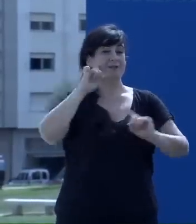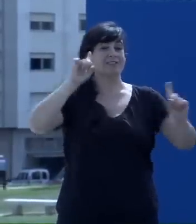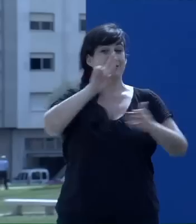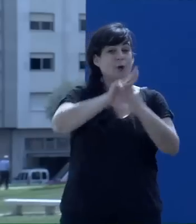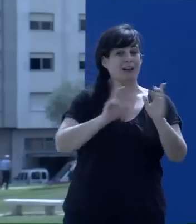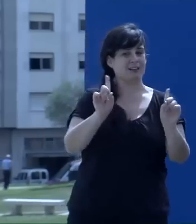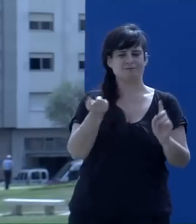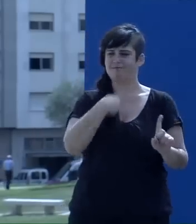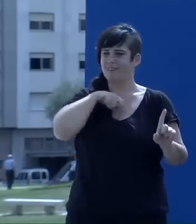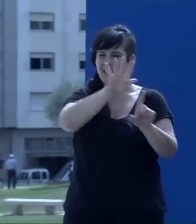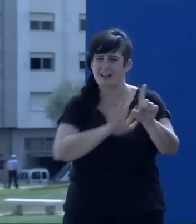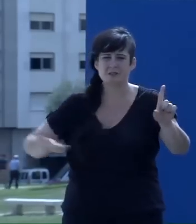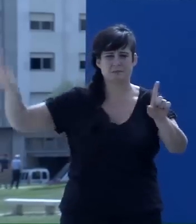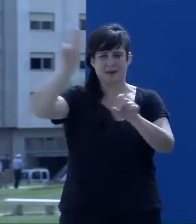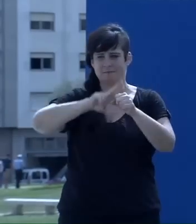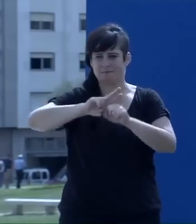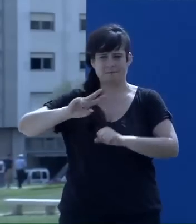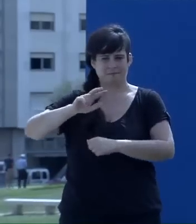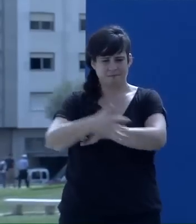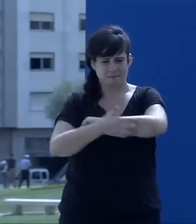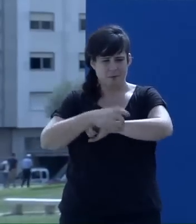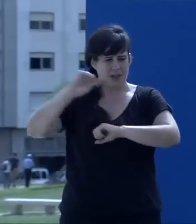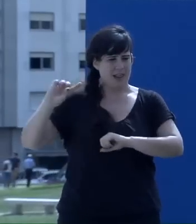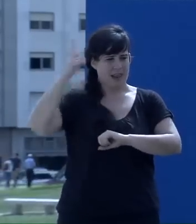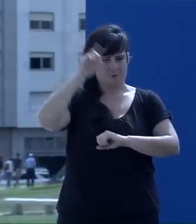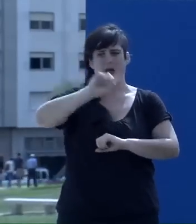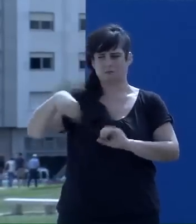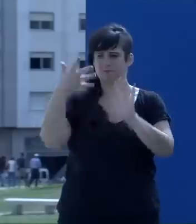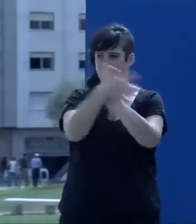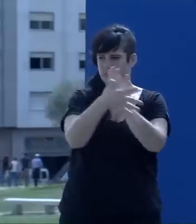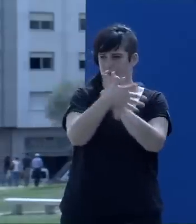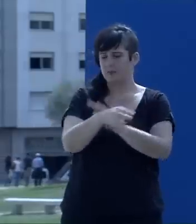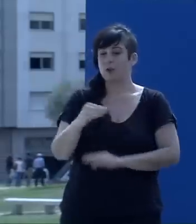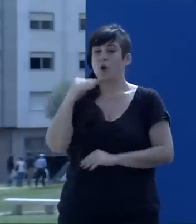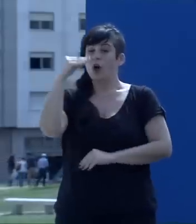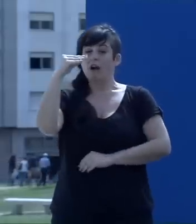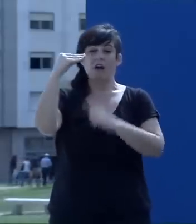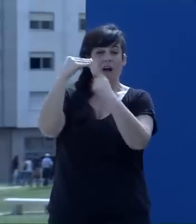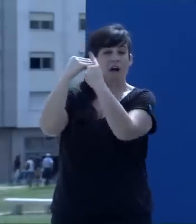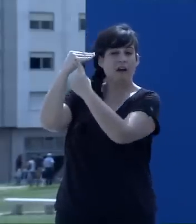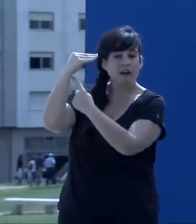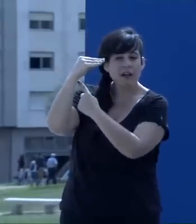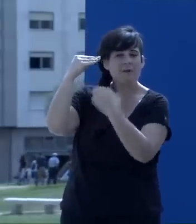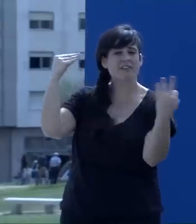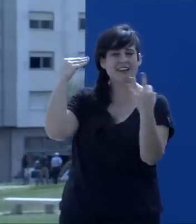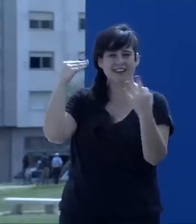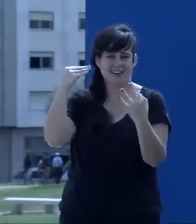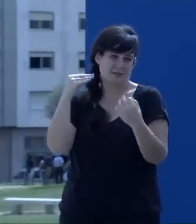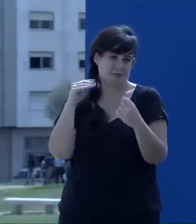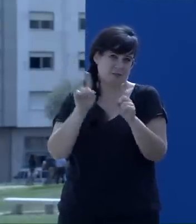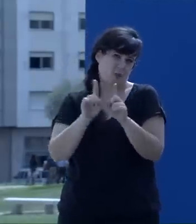máis pobre. Pobre, xa matizarei. Temos na cabeza o índice maior de paro,